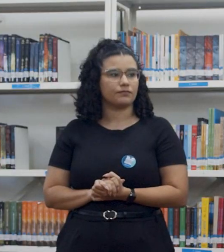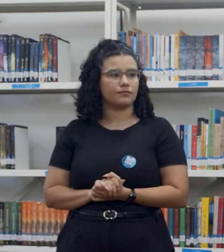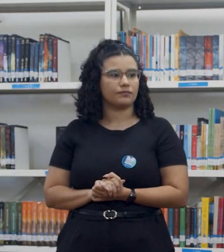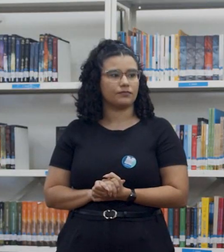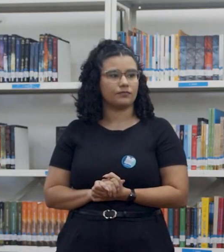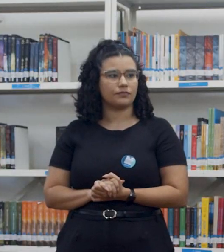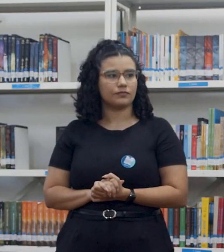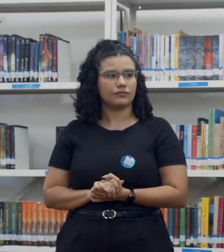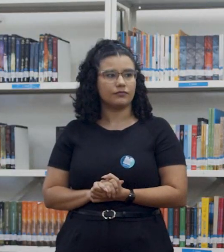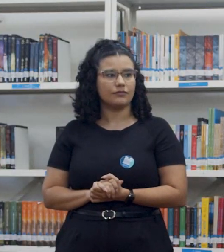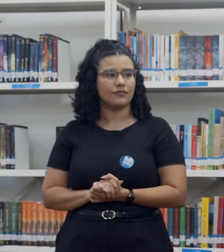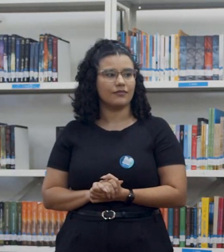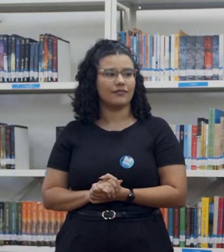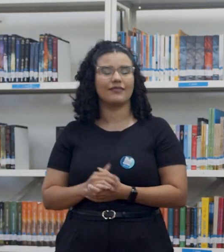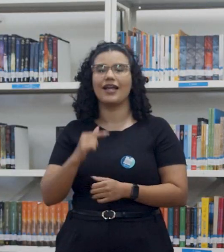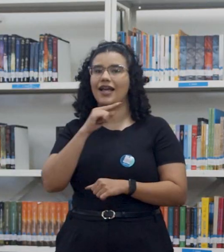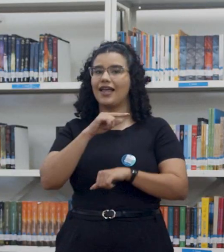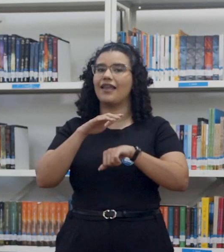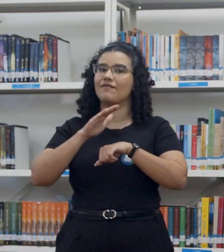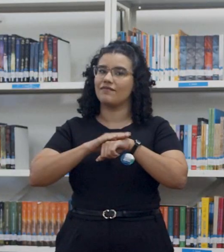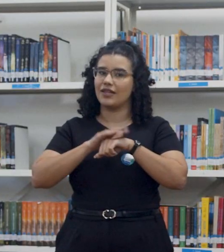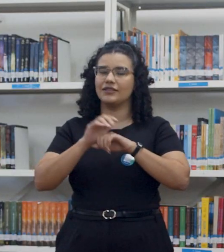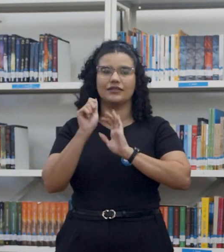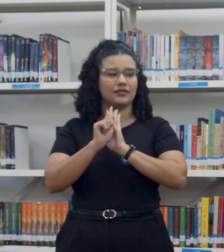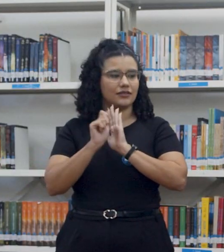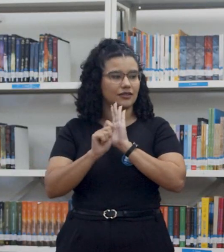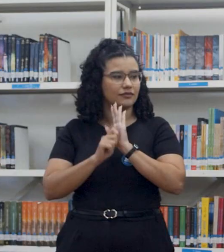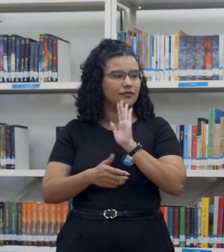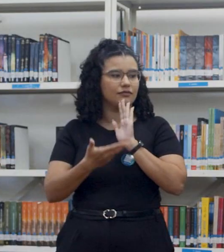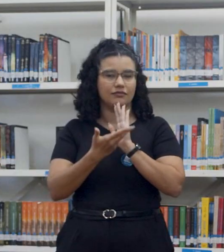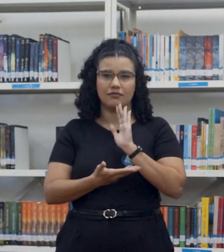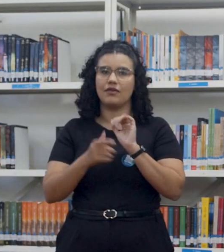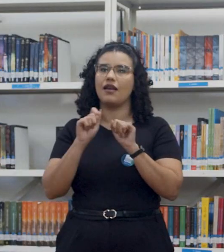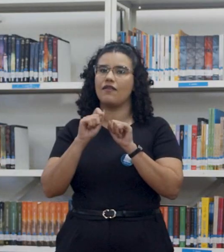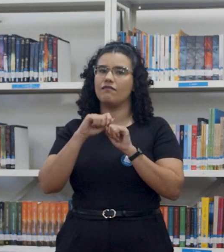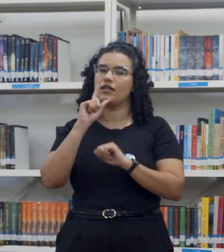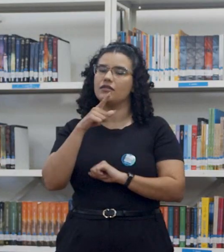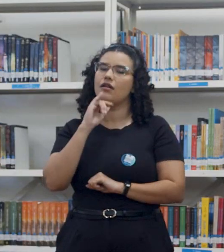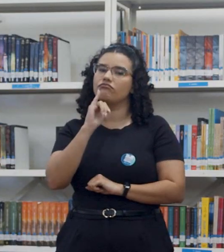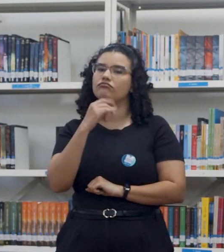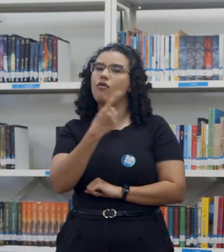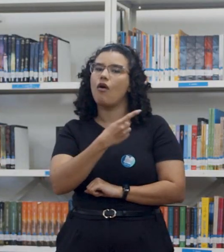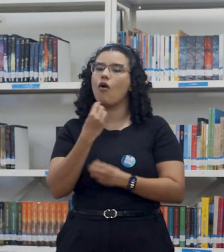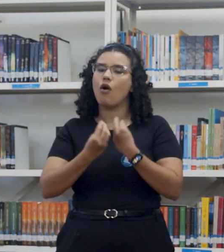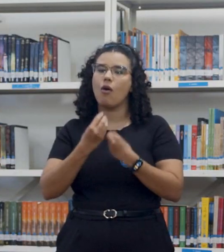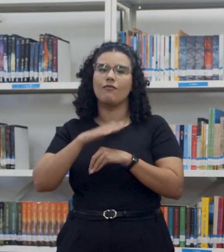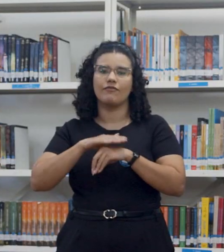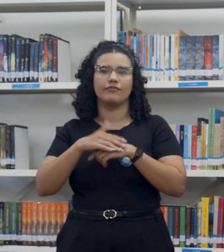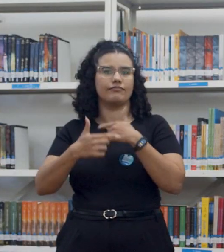Deixa eu mostrar. Aqui, ó, eu já Ela tenho. fez, inclusive, porque isso aqui ela roteirizou o trabalho que ela está